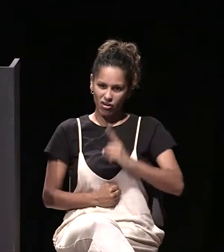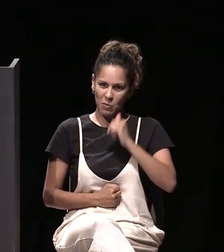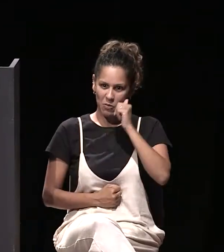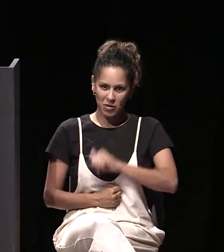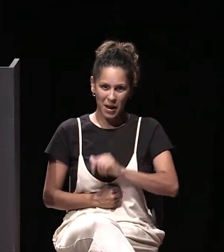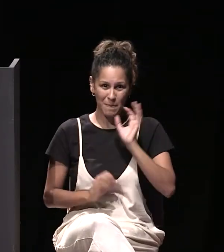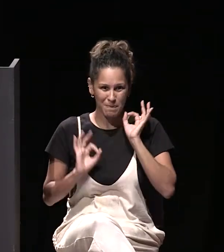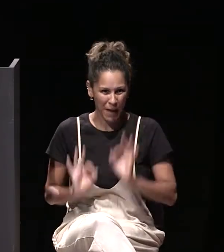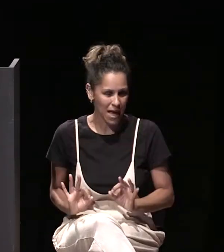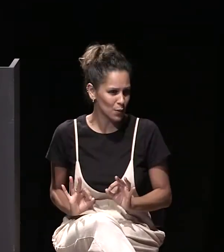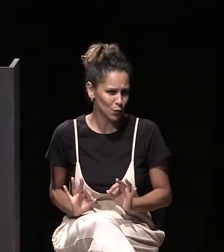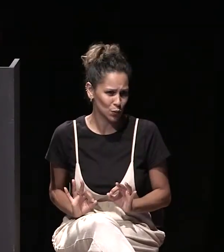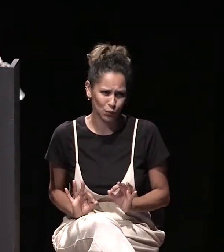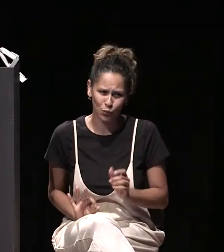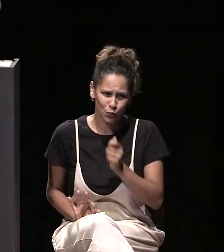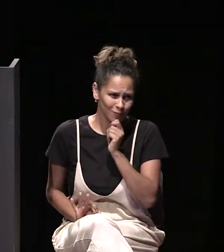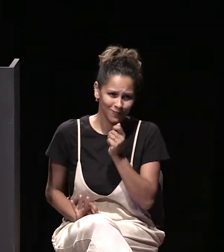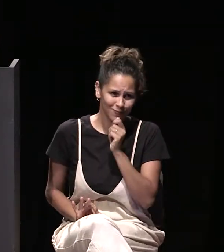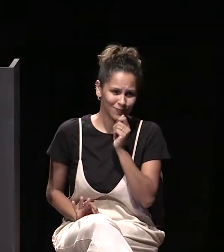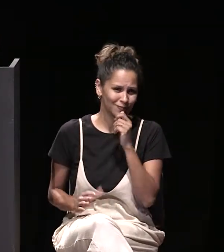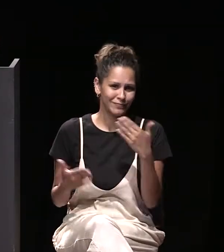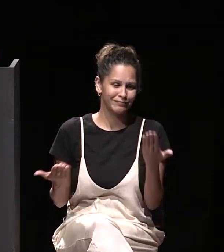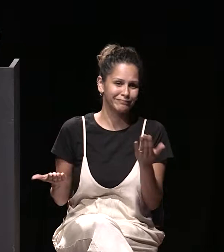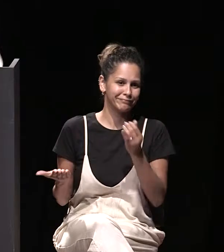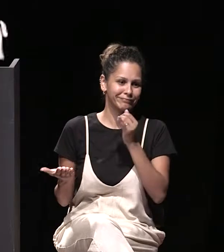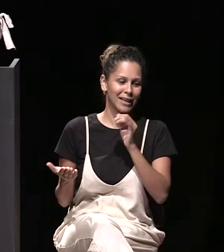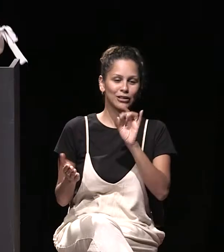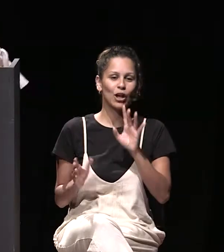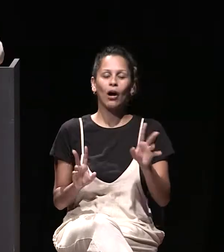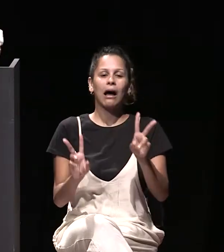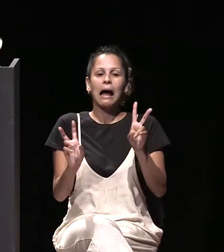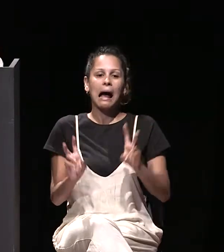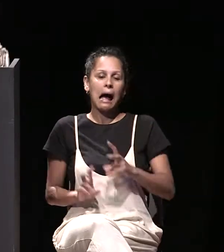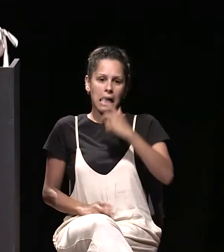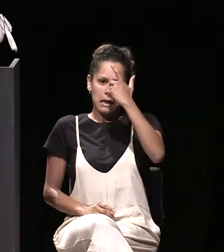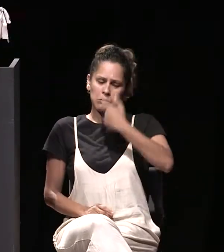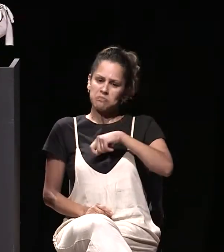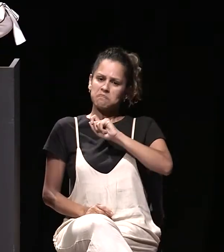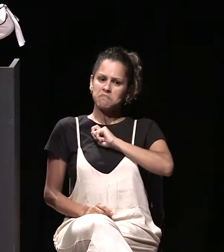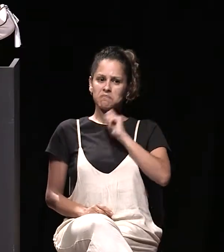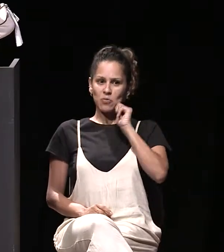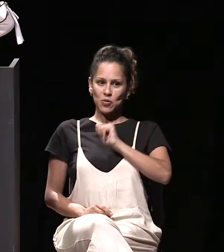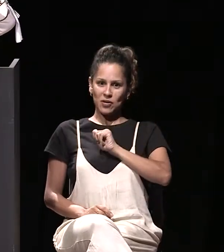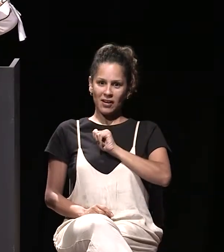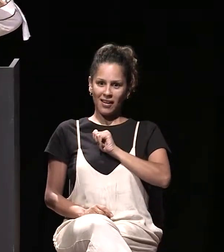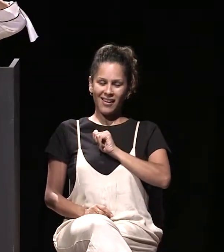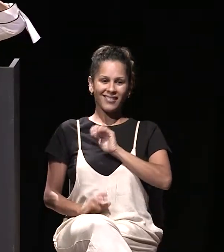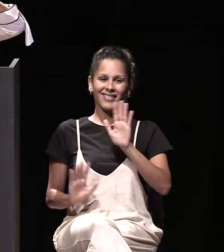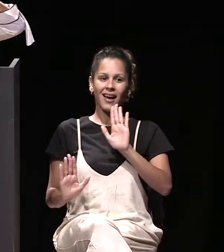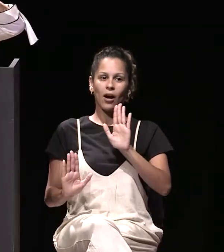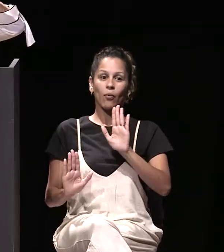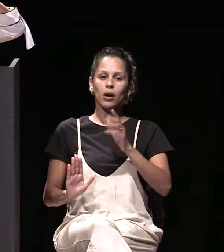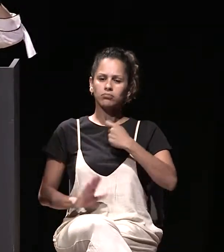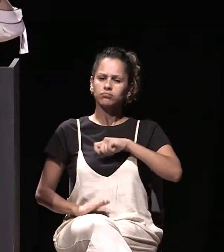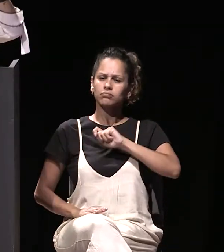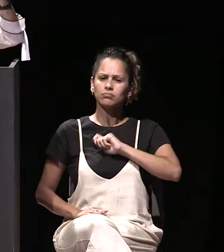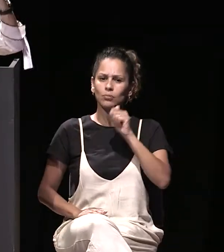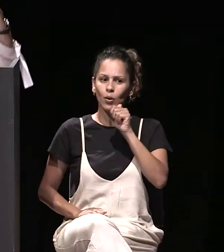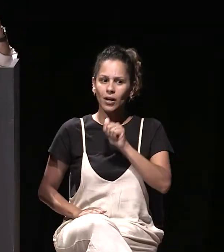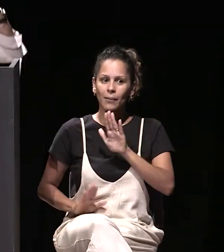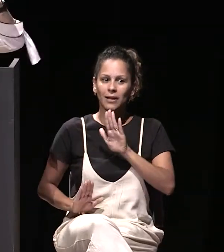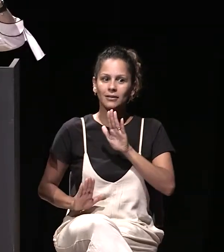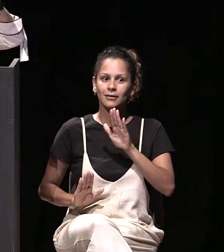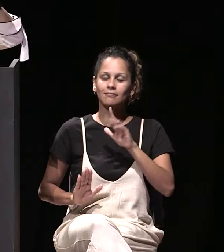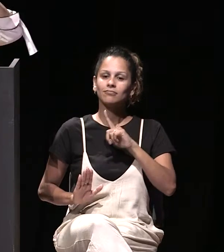essa é a questão, porque também não é uma questão só ser mulher, é uma questão de eu ser mulher e ter a lente